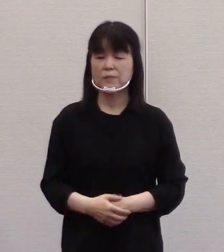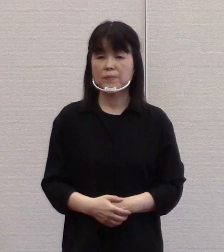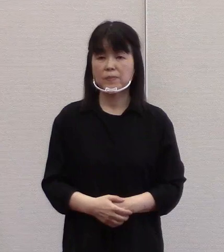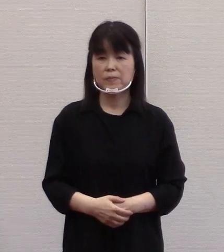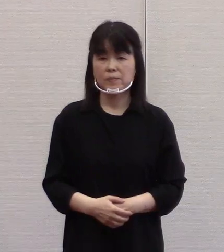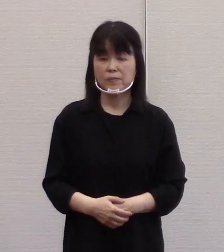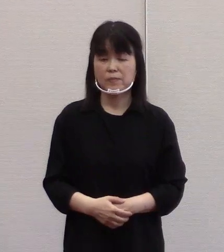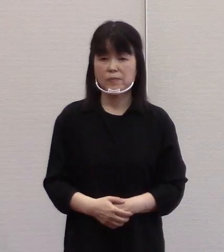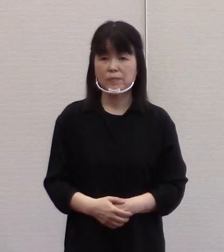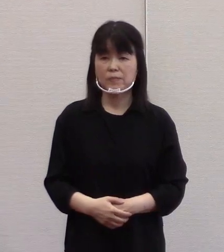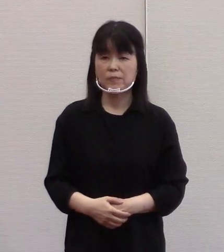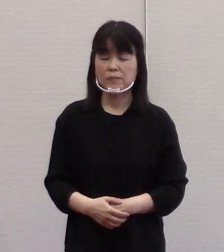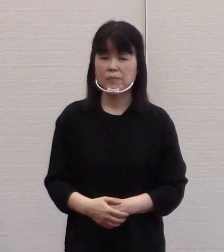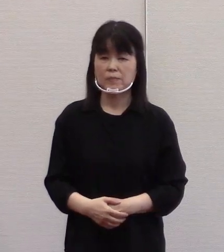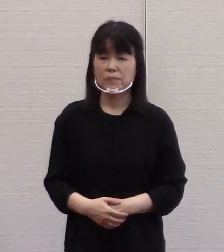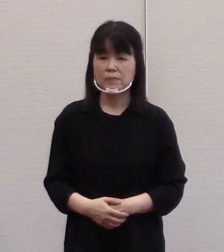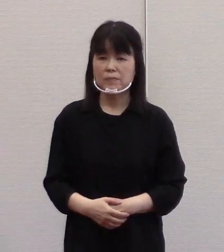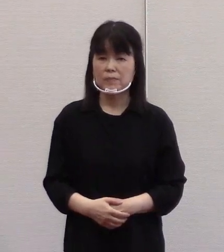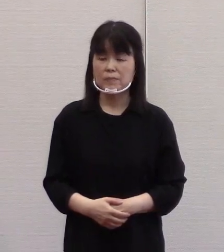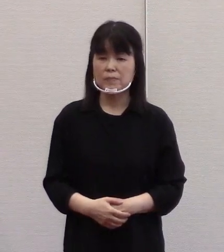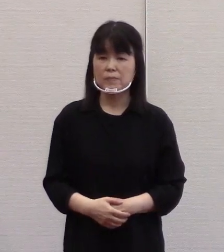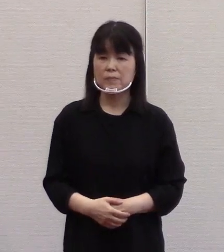はい、どうぞ。